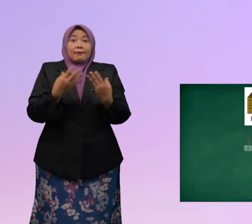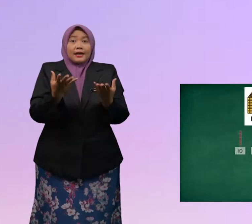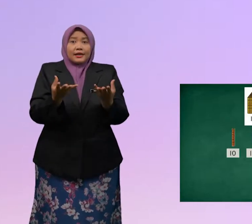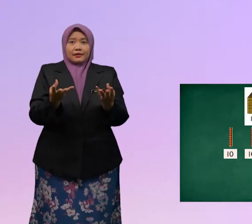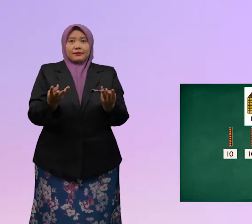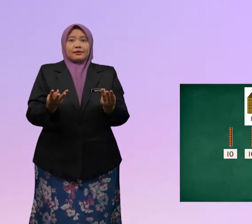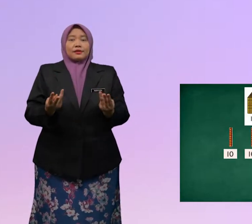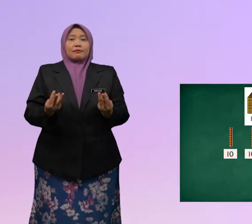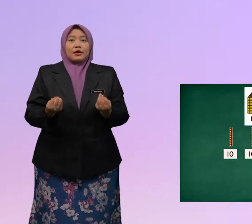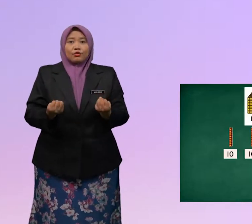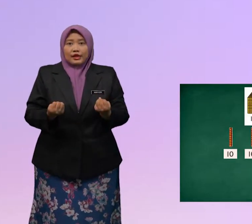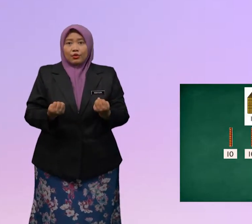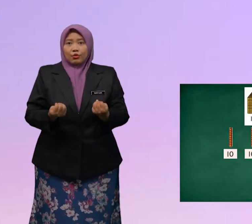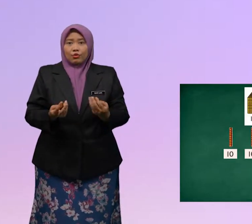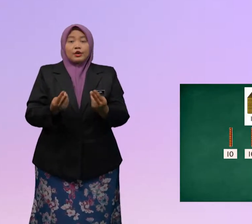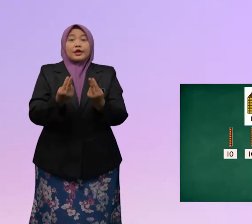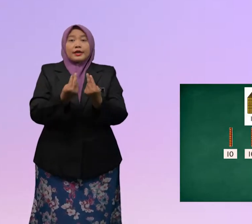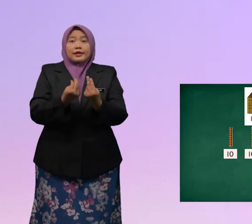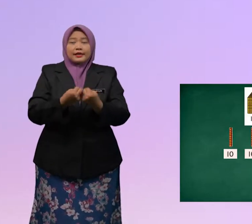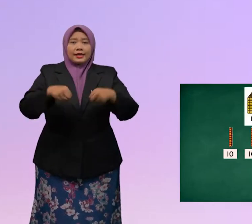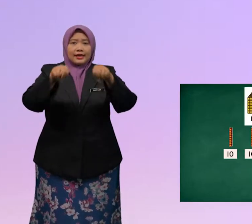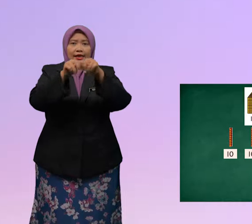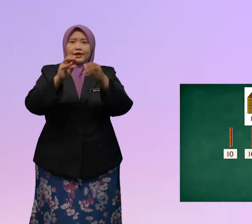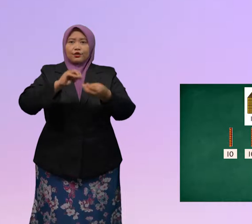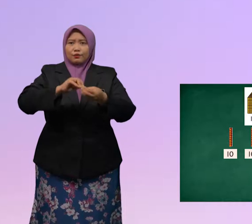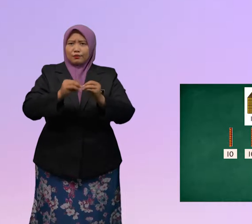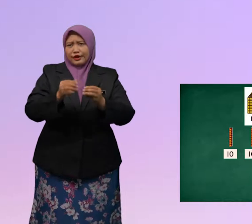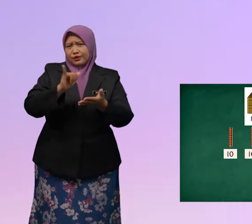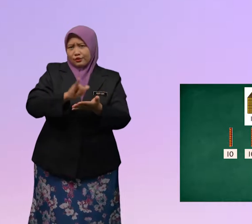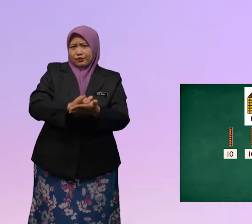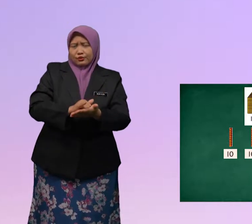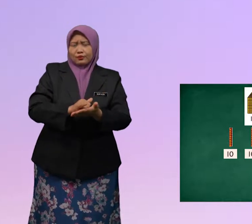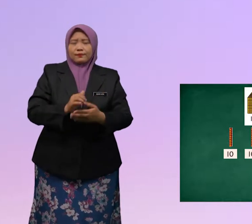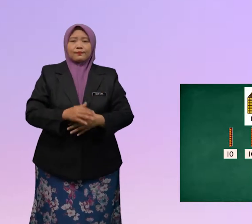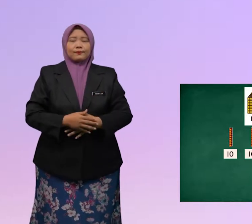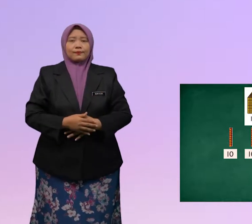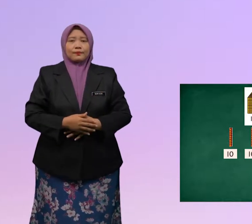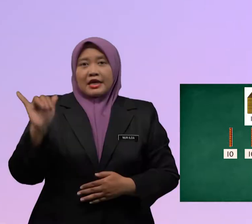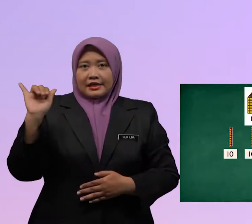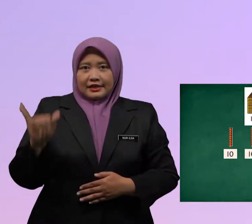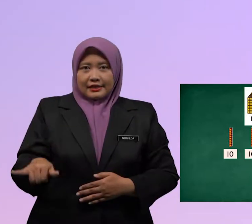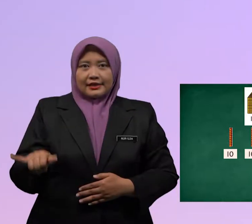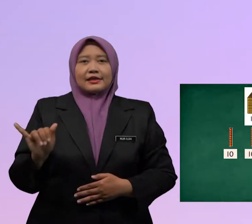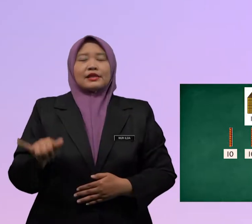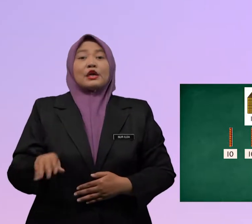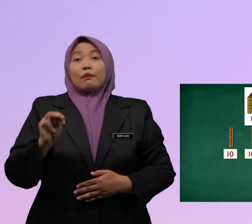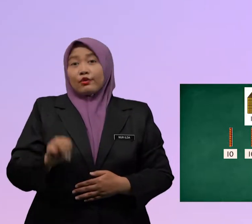Bagaimana mahu tahu nilai nombor itu? Ya,